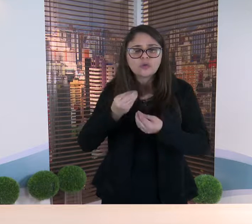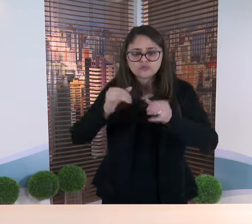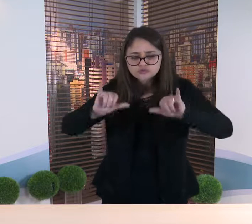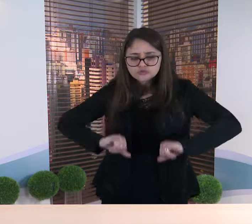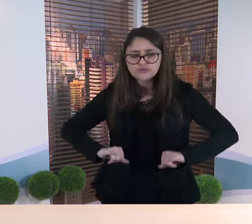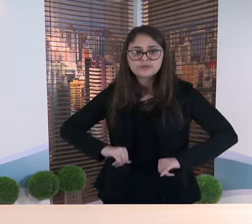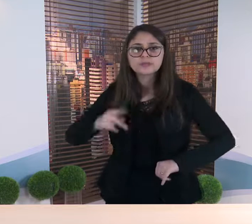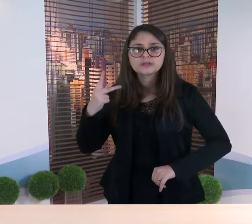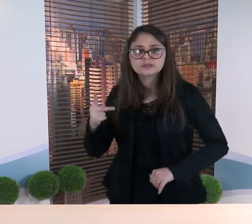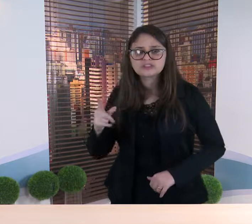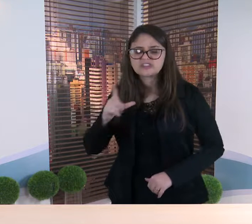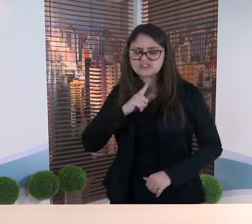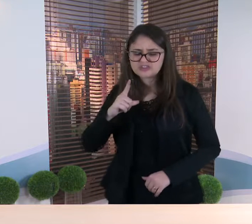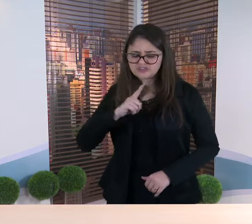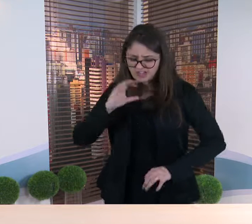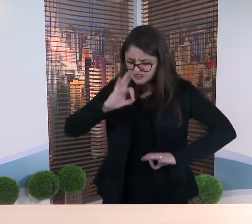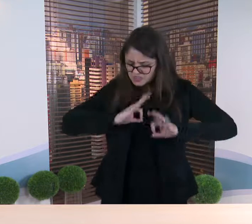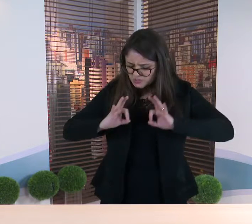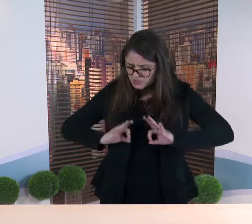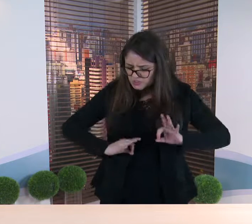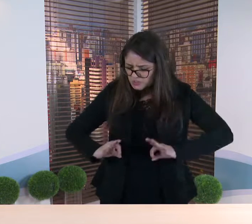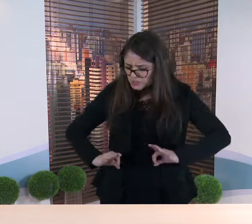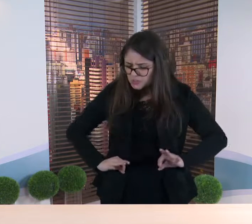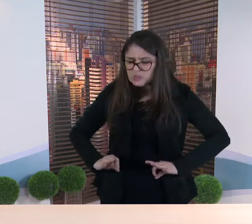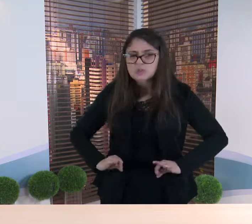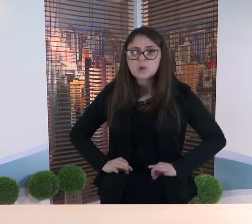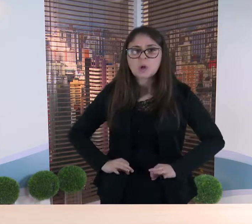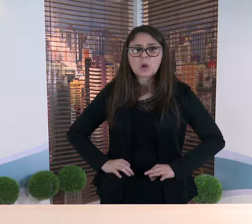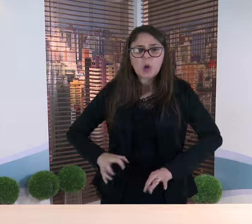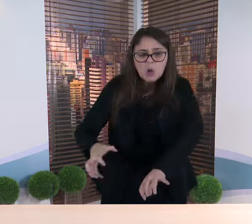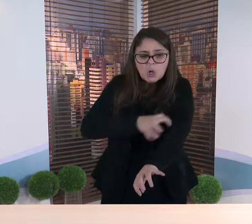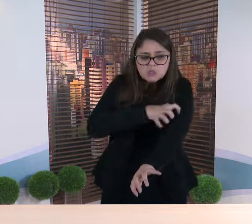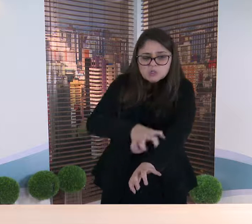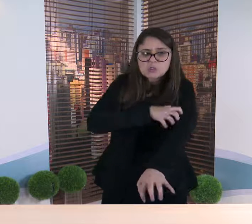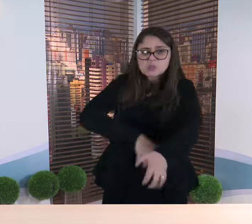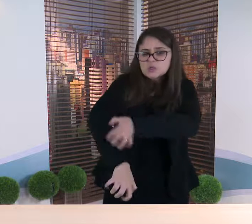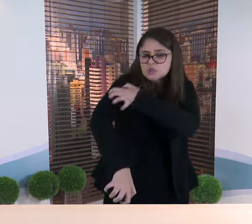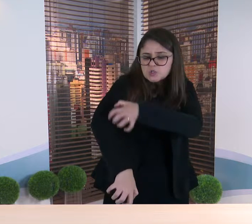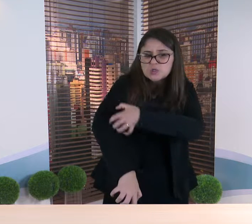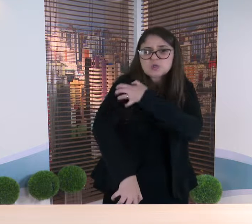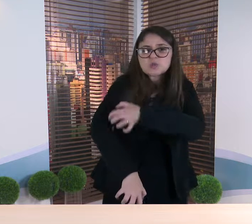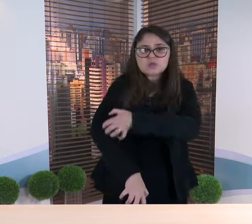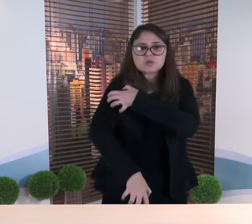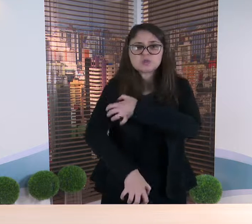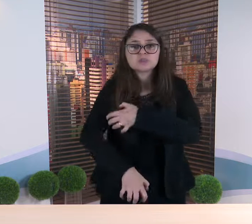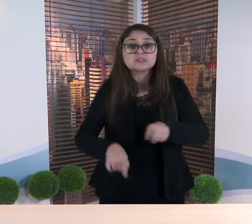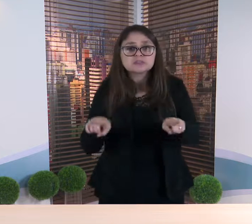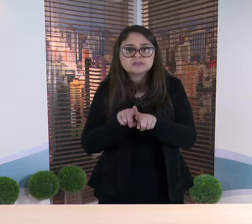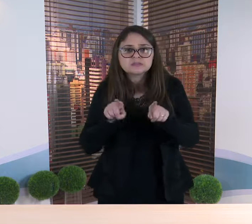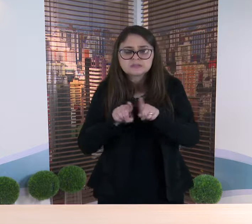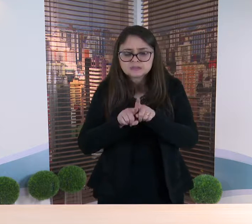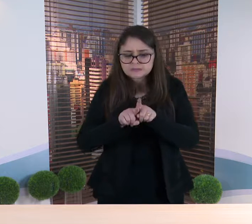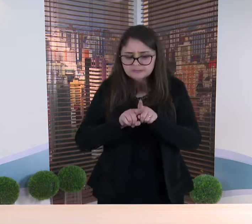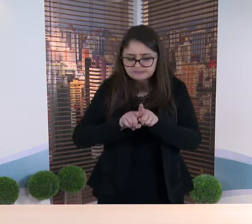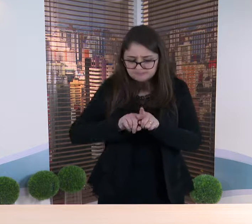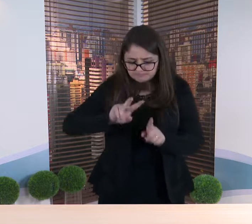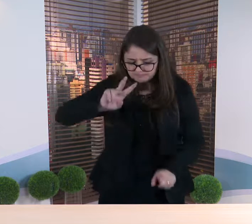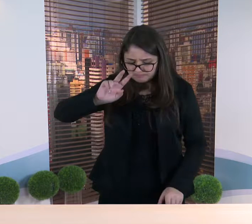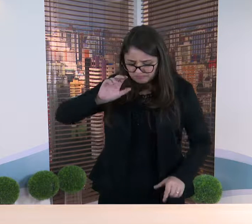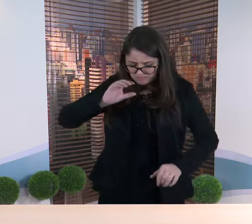elenca: feridas inflamadas, ulcerosas, coceira contínua, mudanças degenerativas